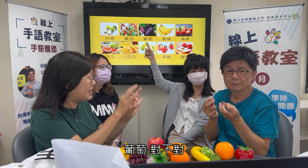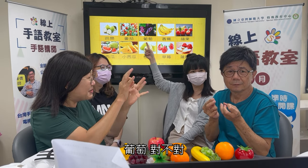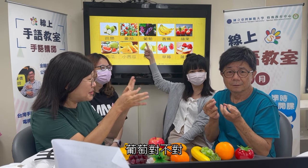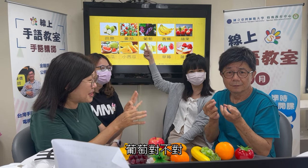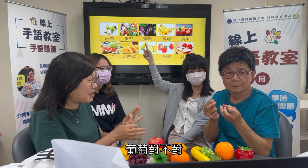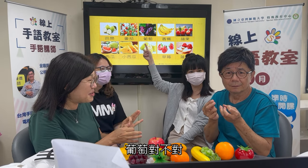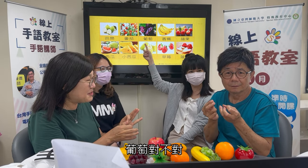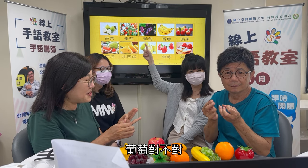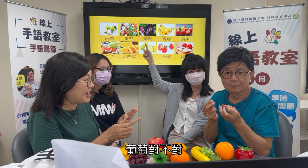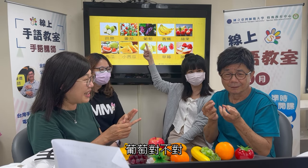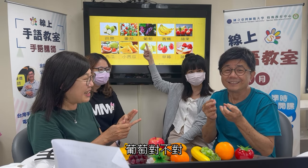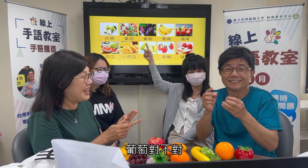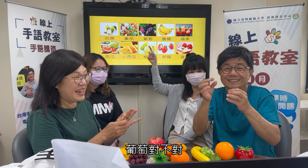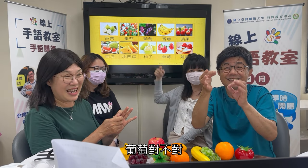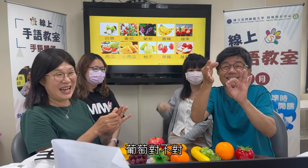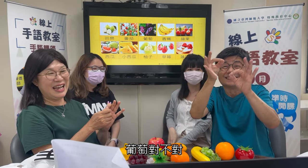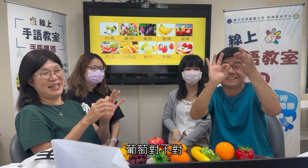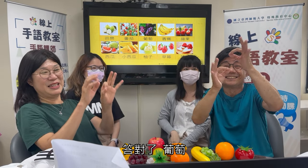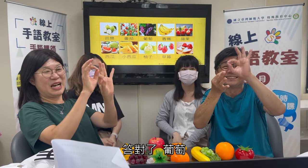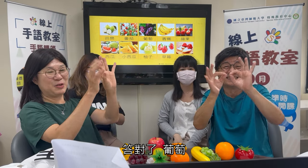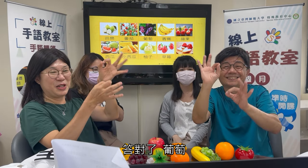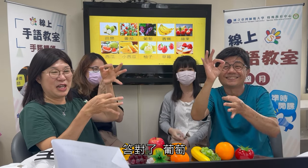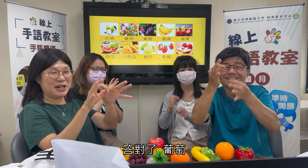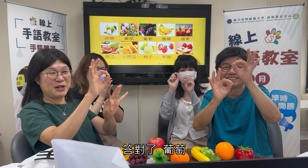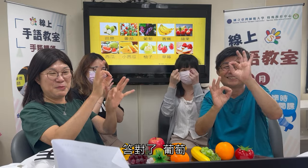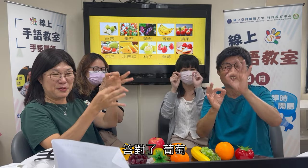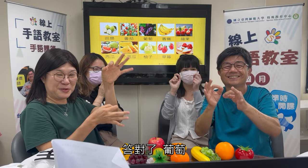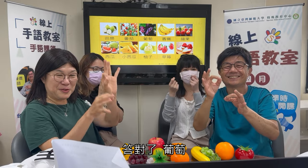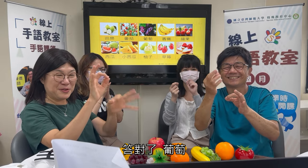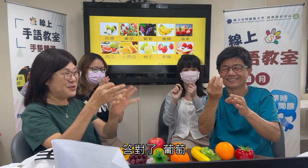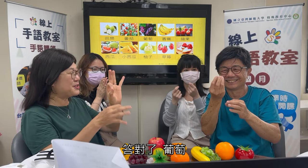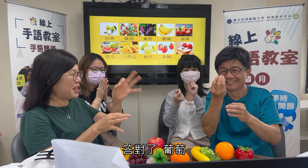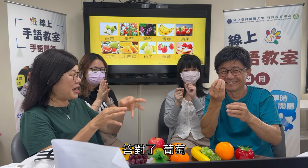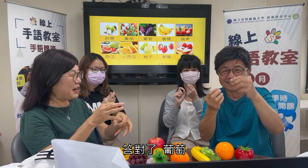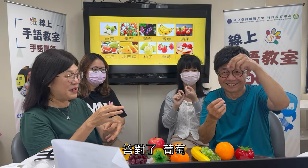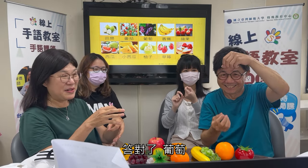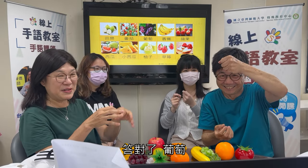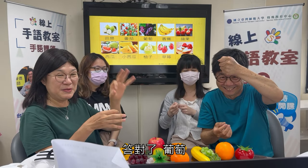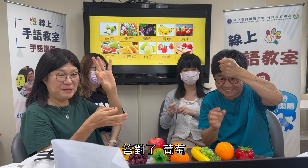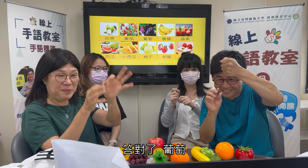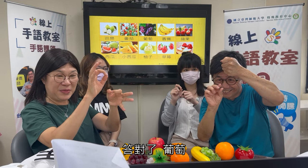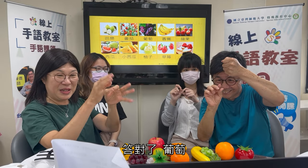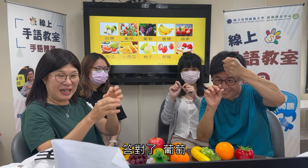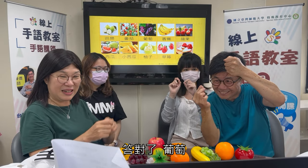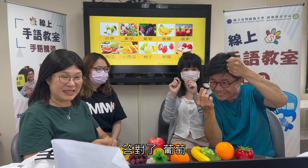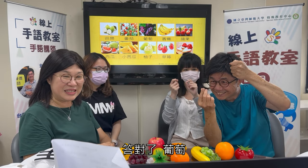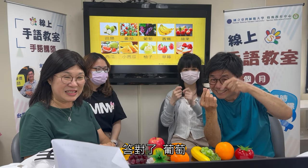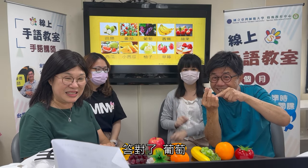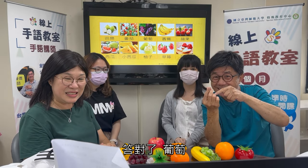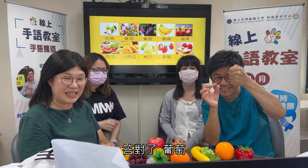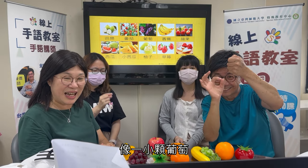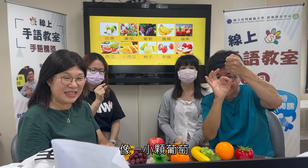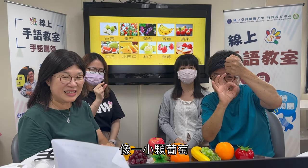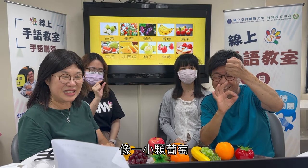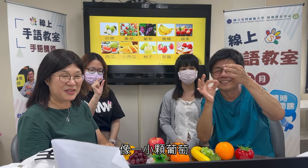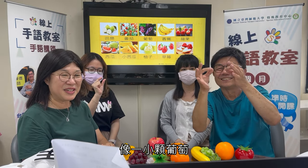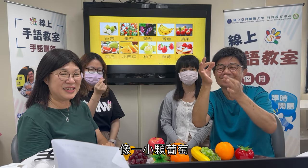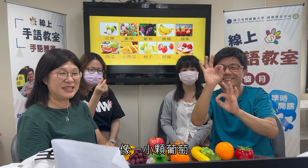葡萄，对不对？哎，答对了，葡萄。好，掐一小颗